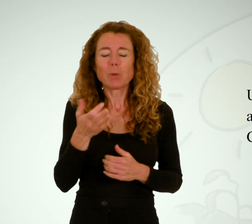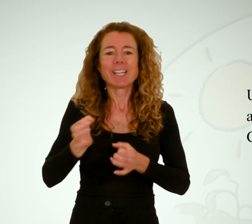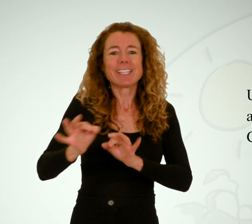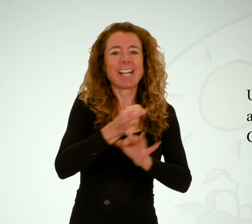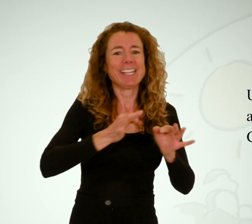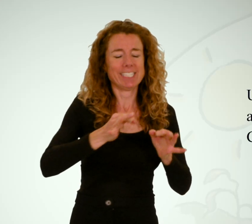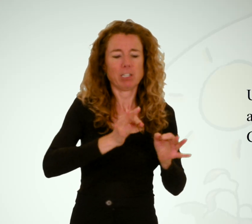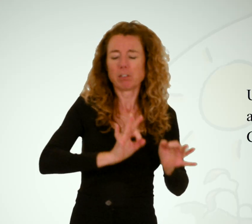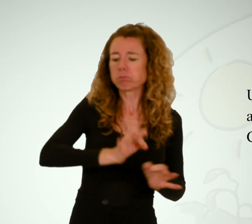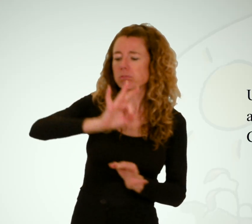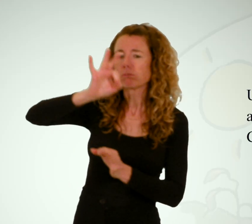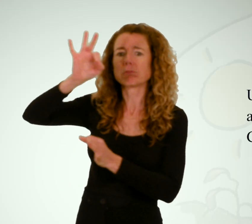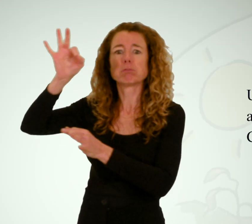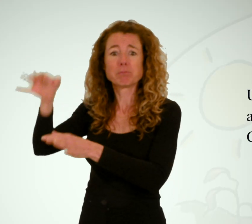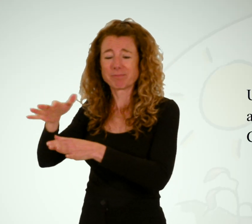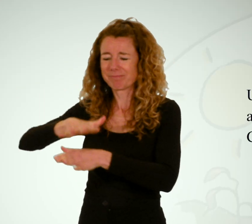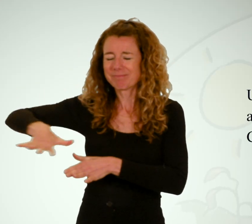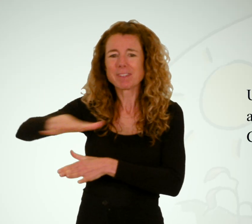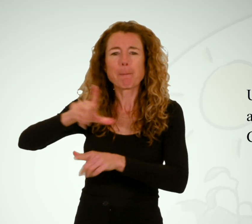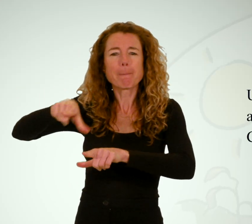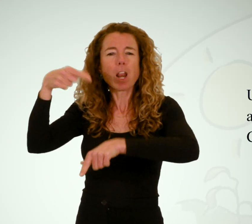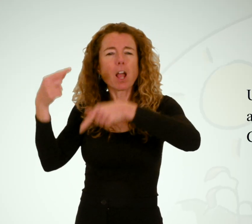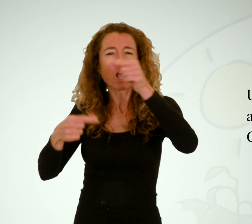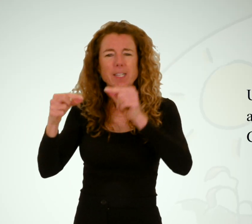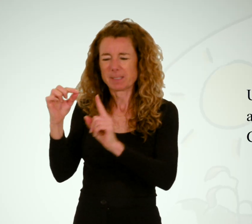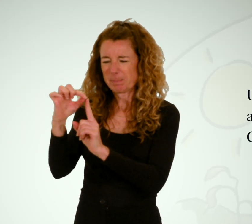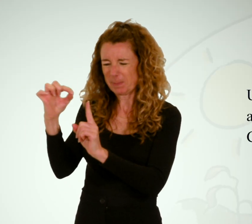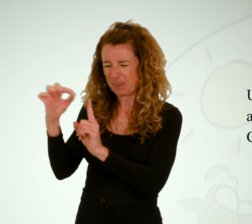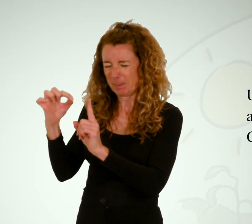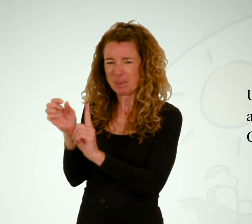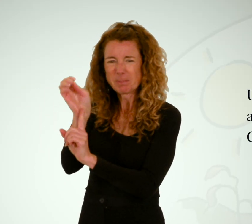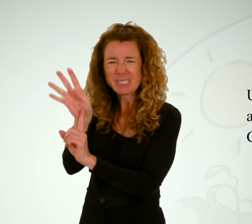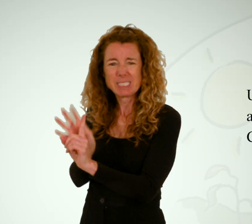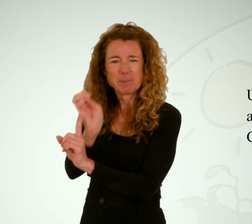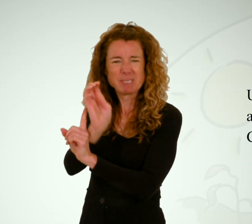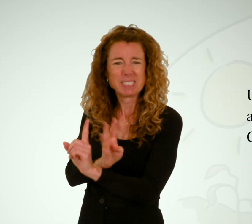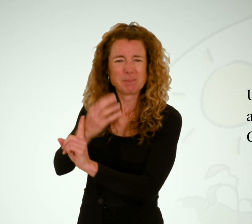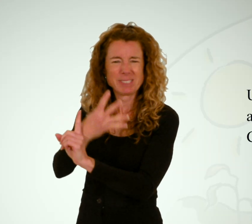Une autre partie des graines tombe au milieu des plantes épineuses. Ces plantes poussent et les étouffent.